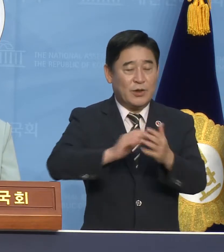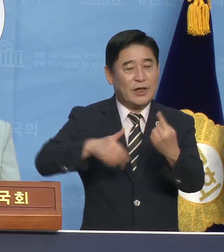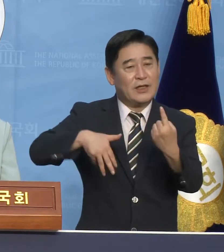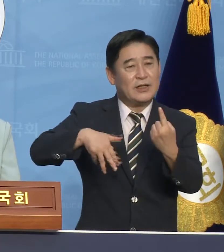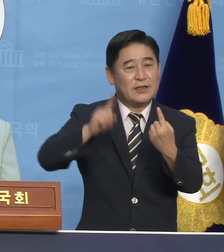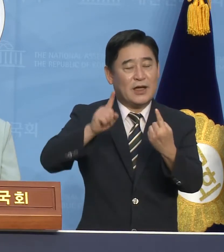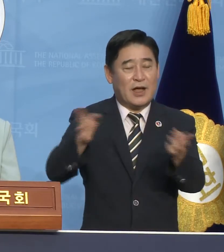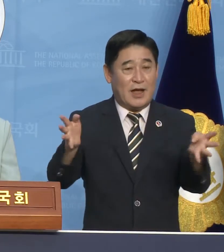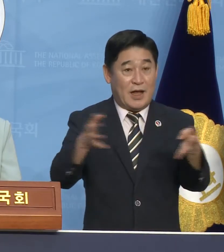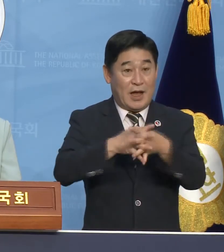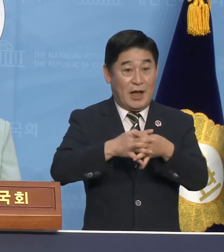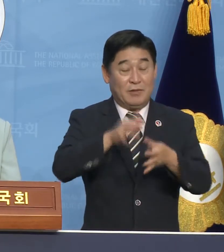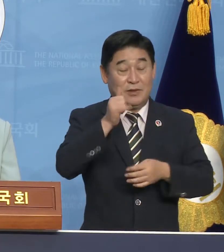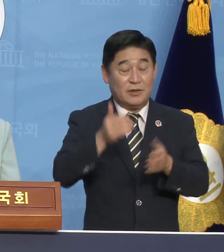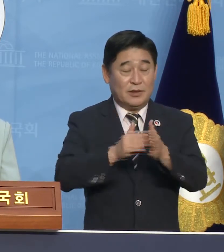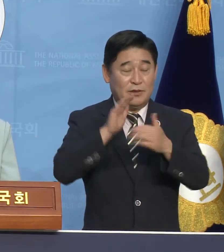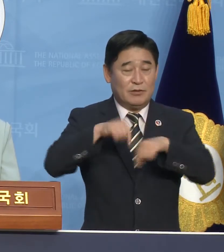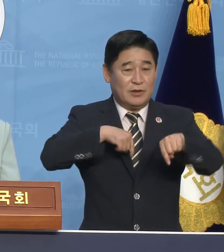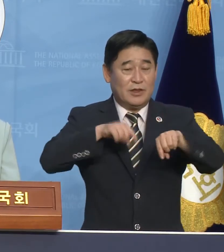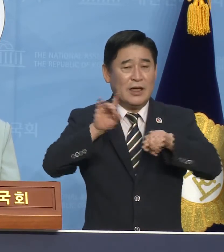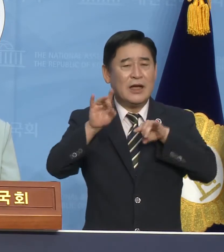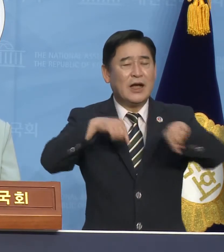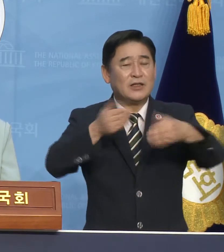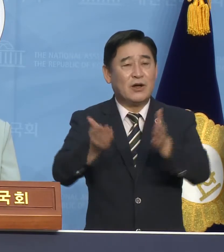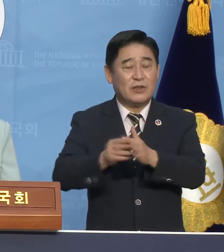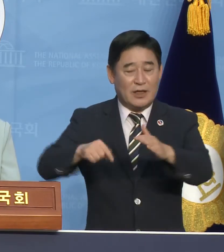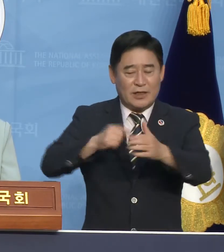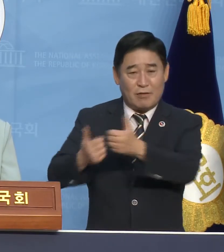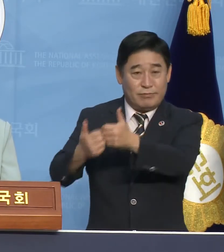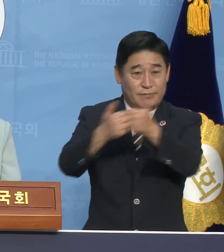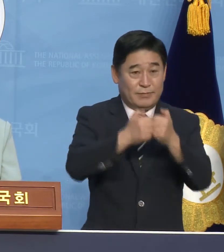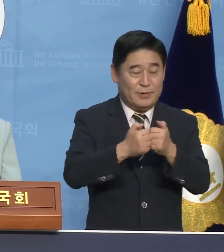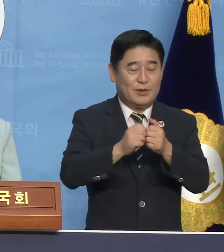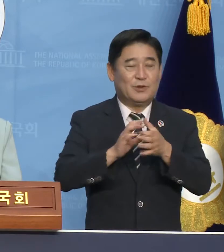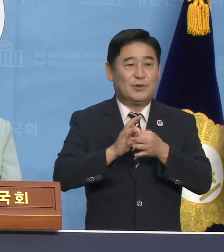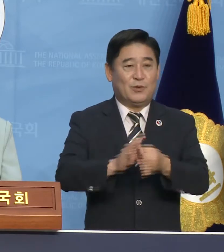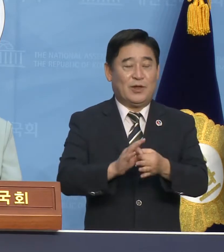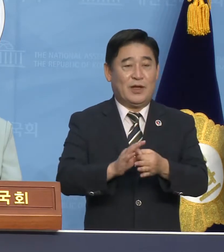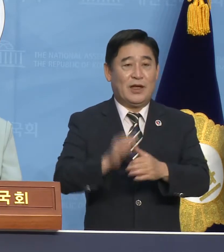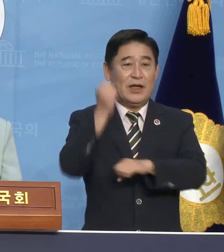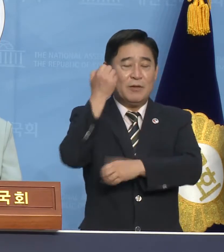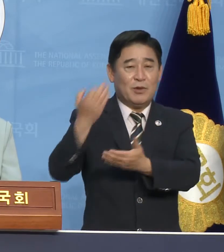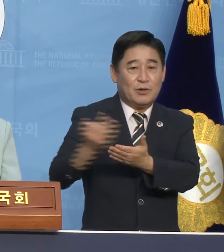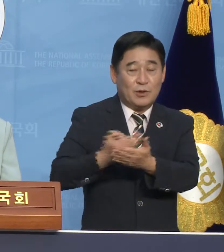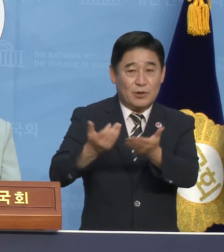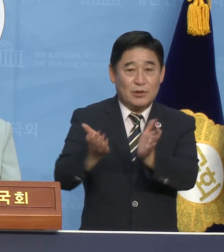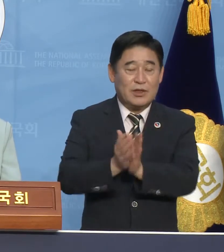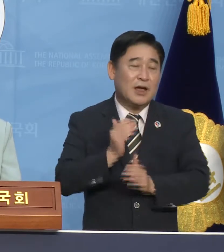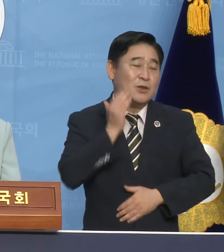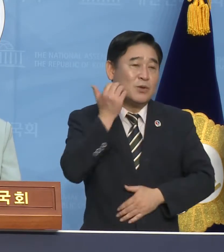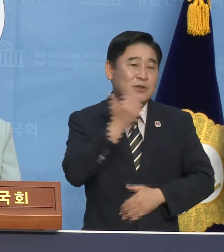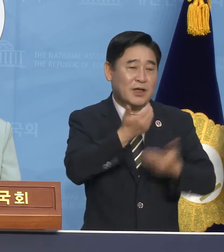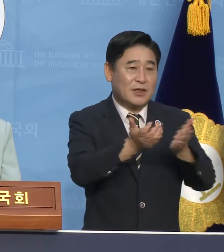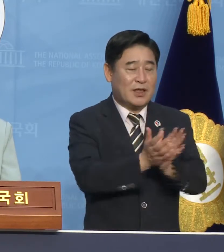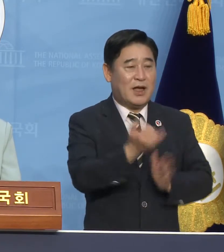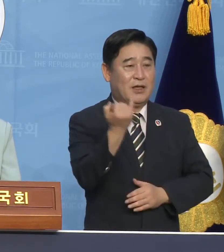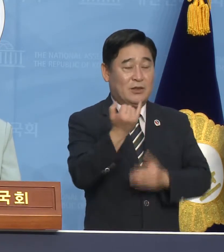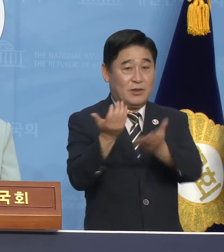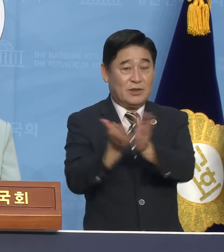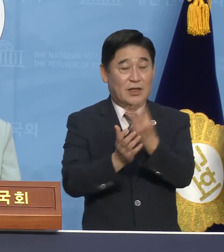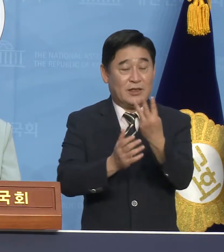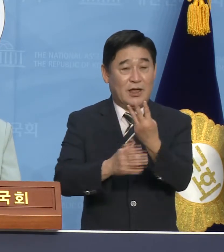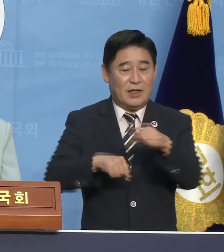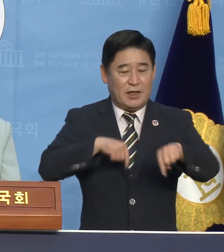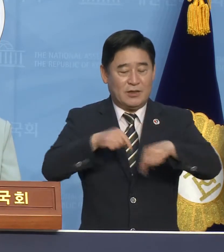합의가 되었습니다. 이후에 각 정당의 내부 논의 과정을 거쳐서 기본소득당, 녹색당, 여성의당 이 세